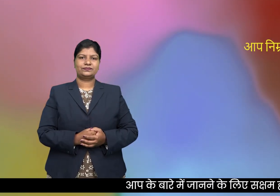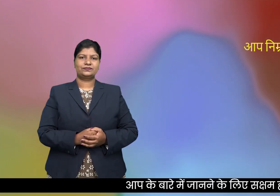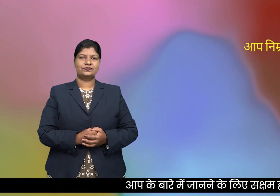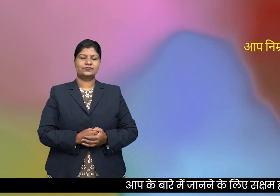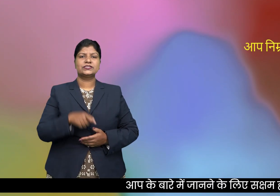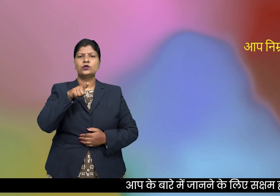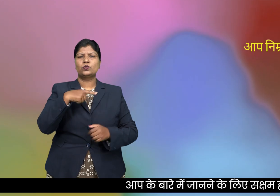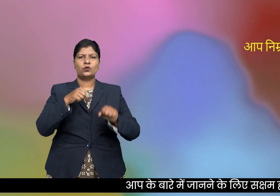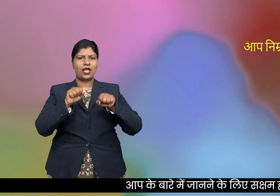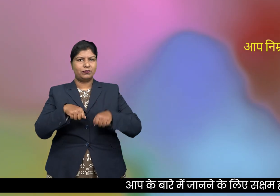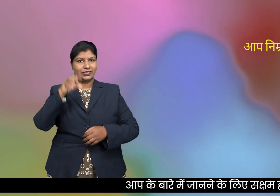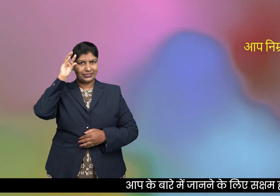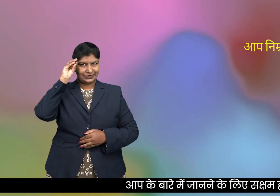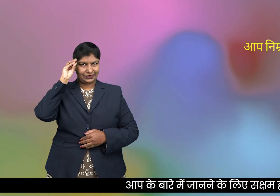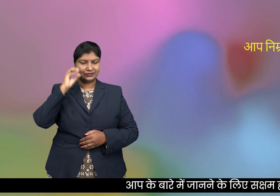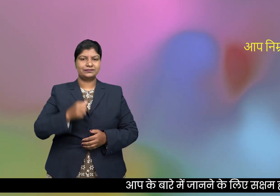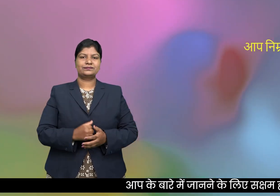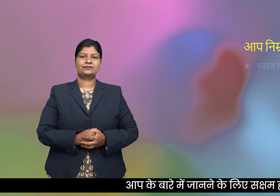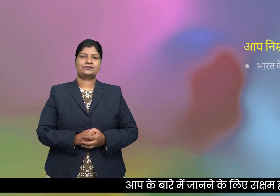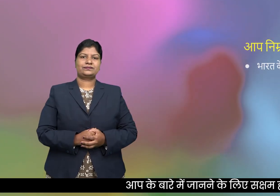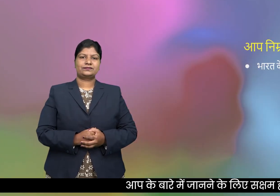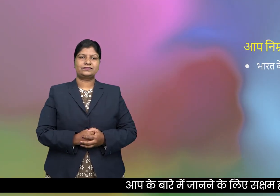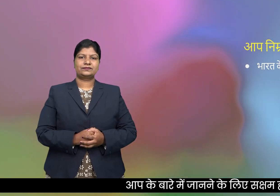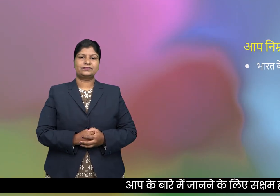आपके बारे में जानने के लिए सक्षम हो जाएंगे।